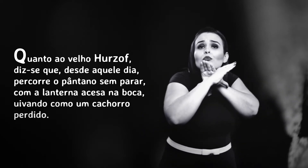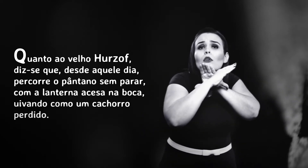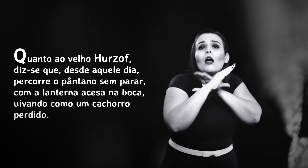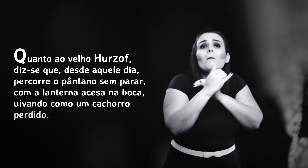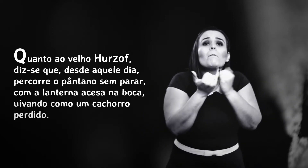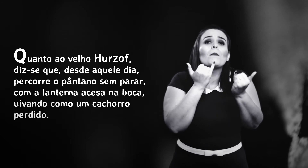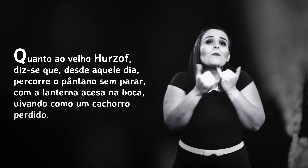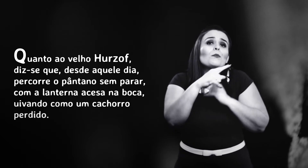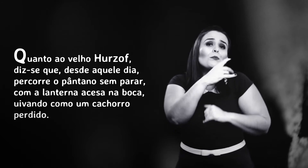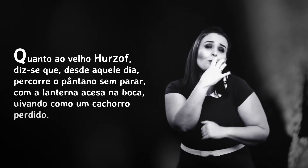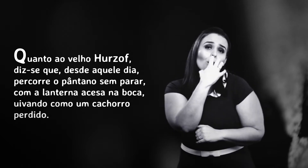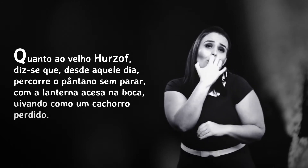perdido.